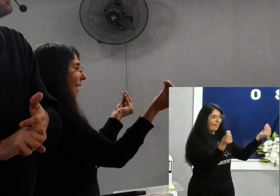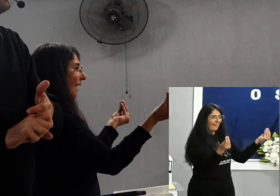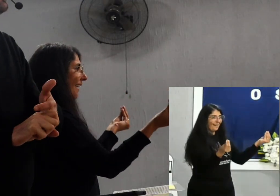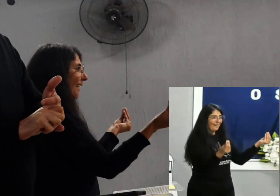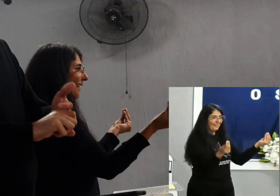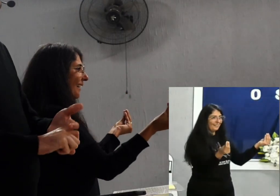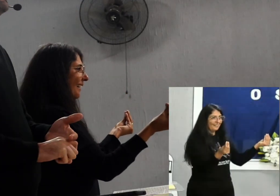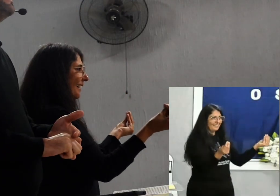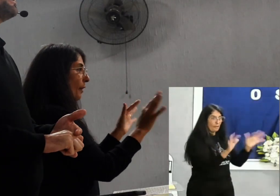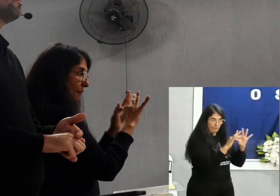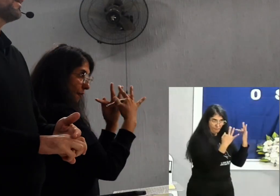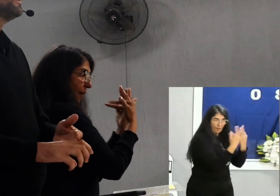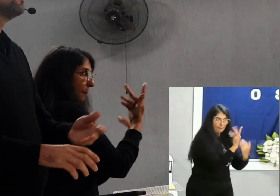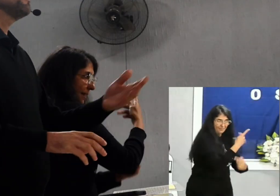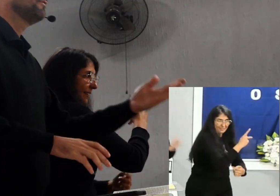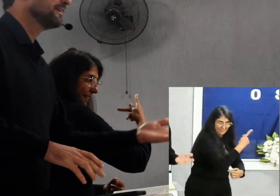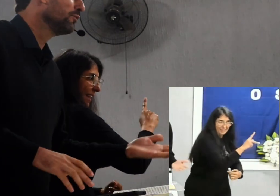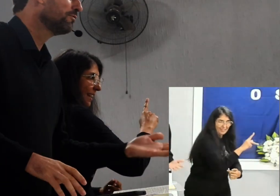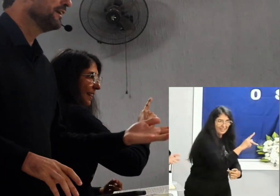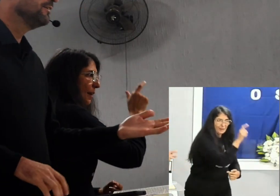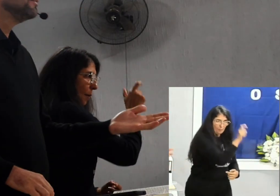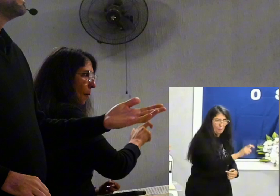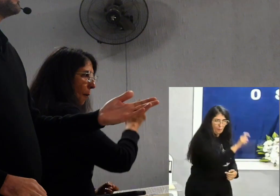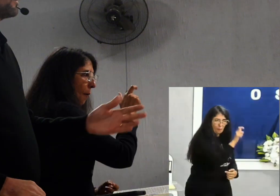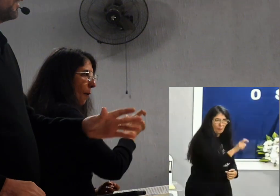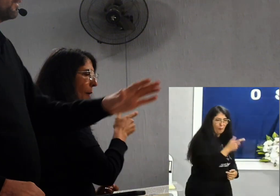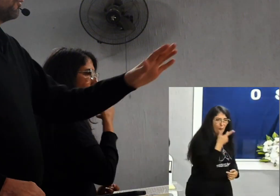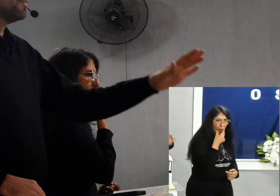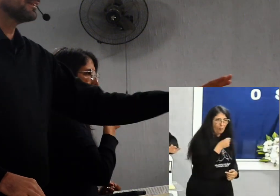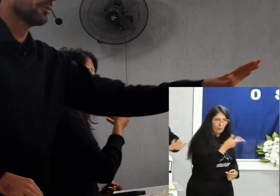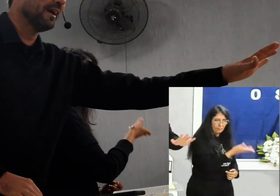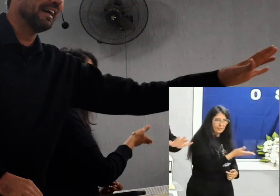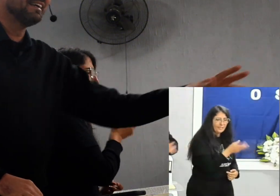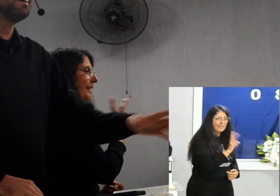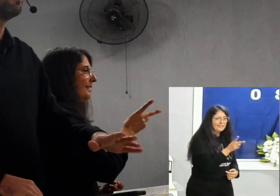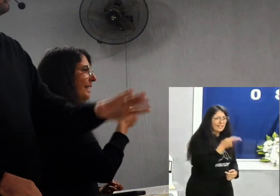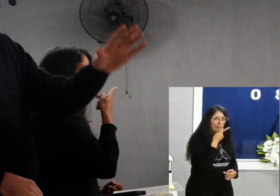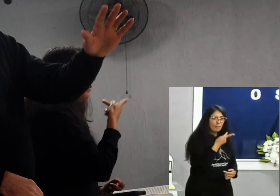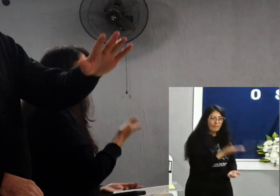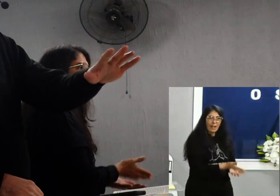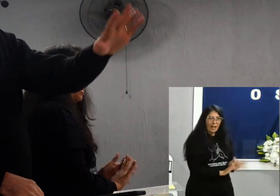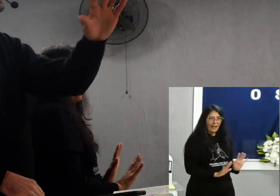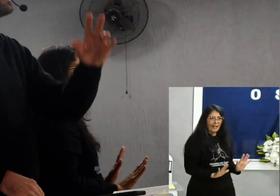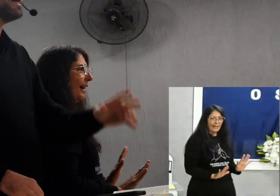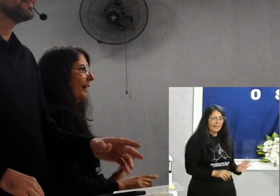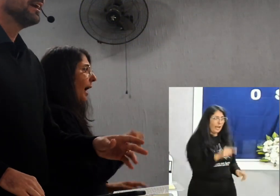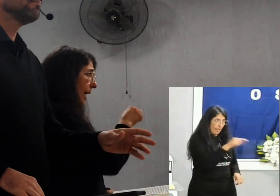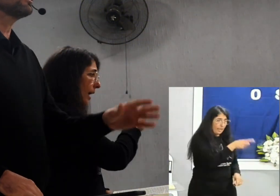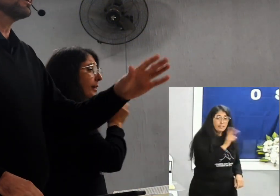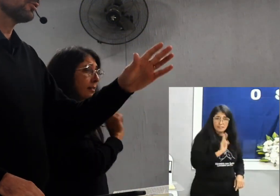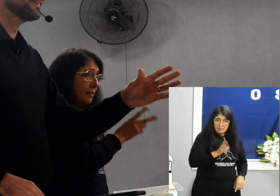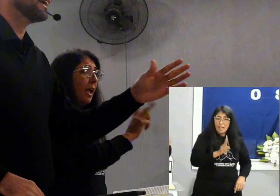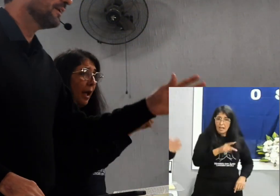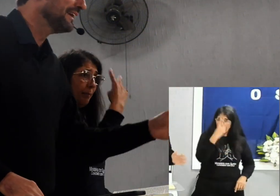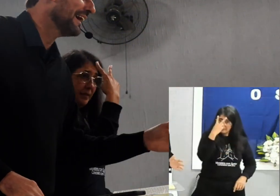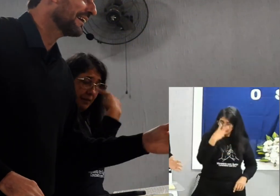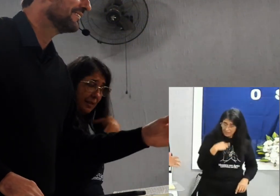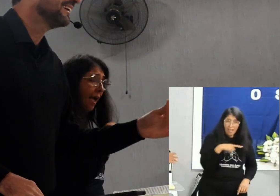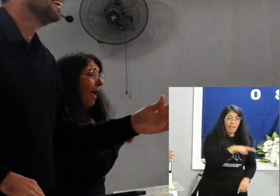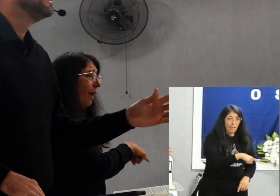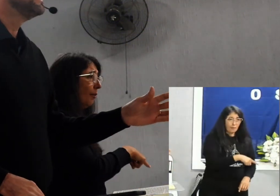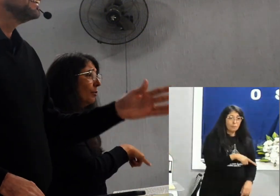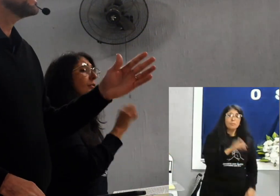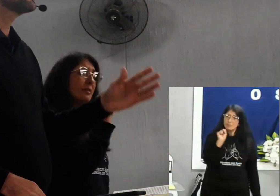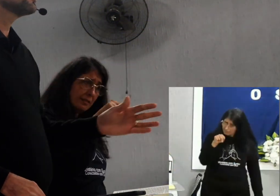ele era cego. Embora não defendam o filho. Ele falou, olha, converse com ele aí. Ele já tem idade. Mas olha só, cego ele